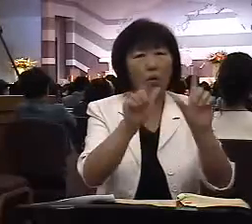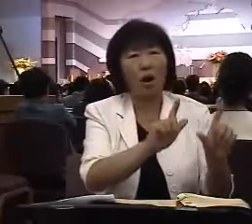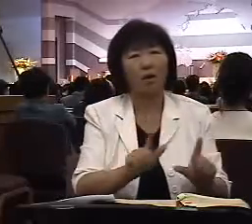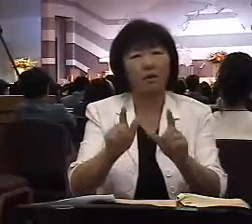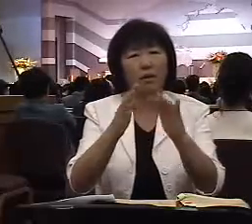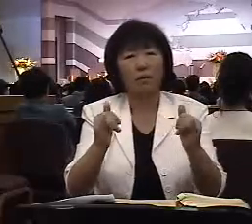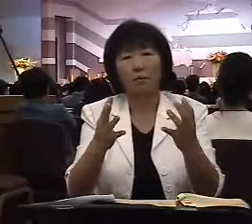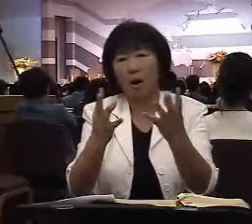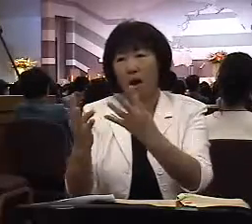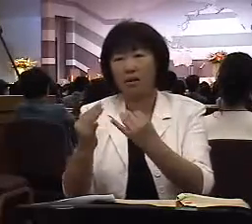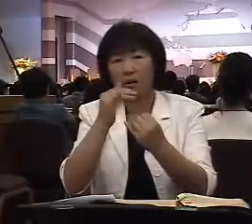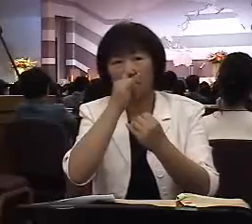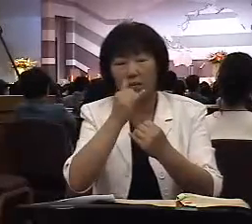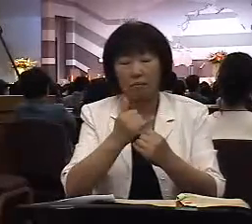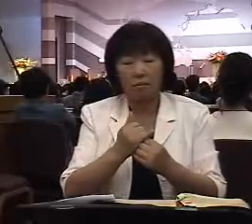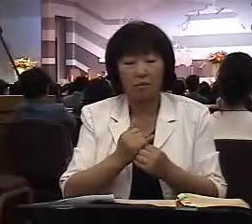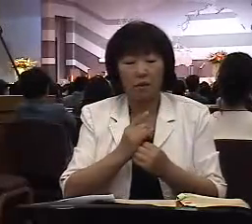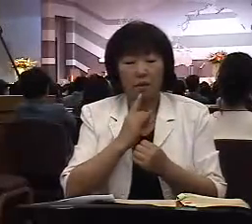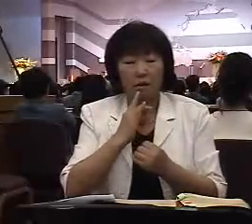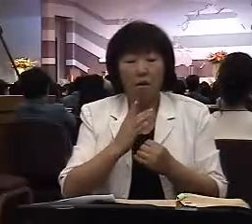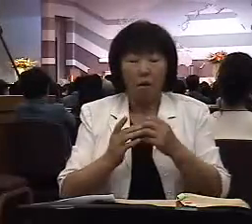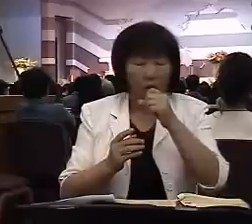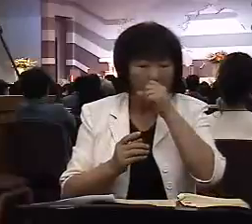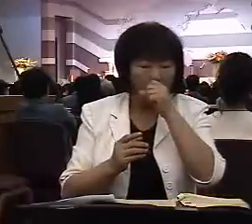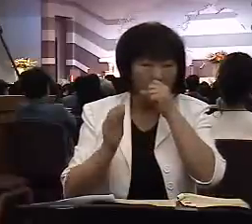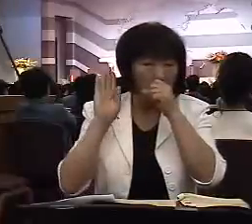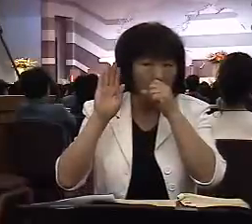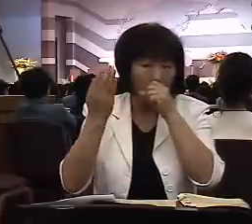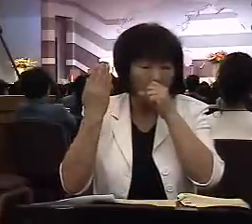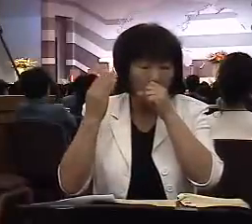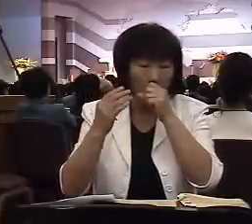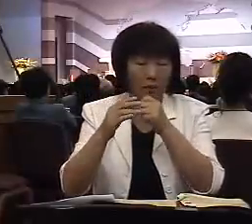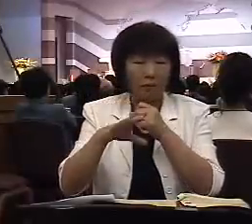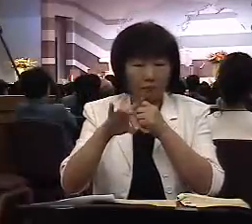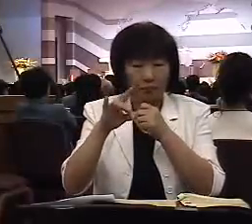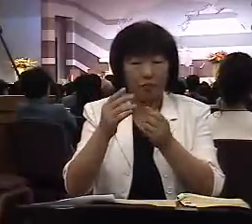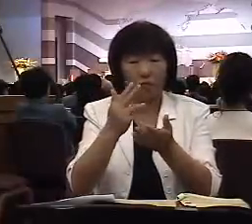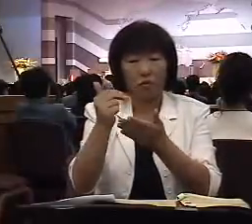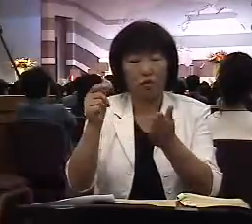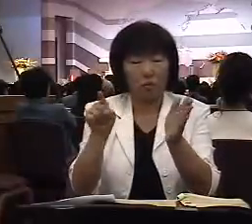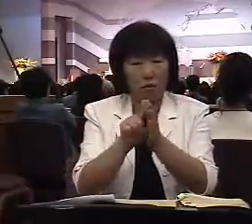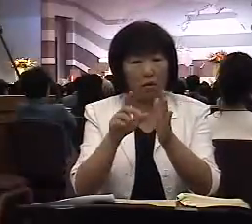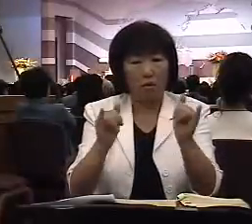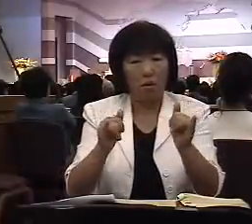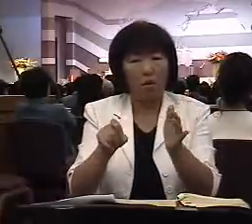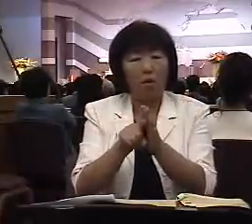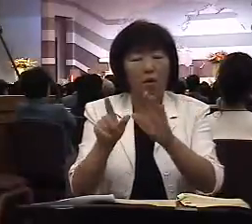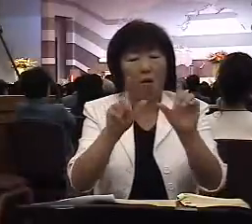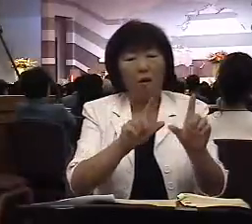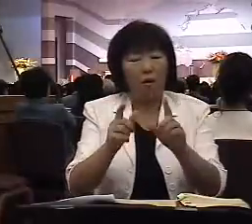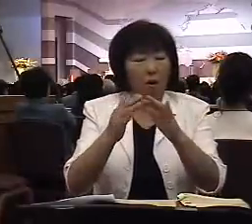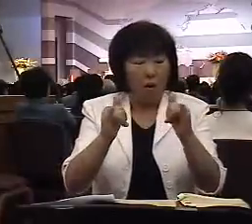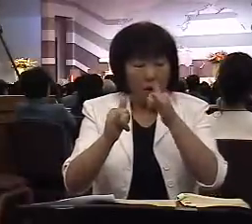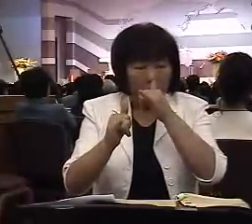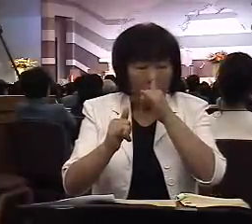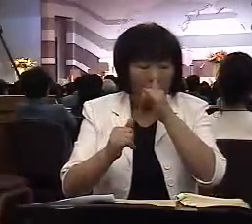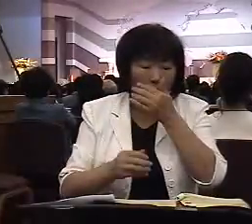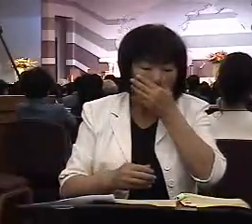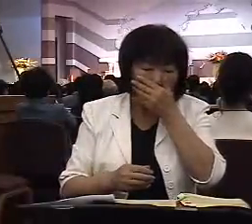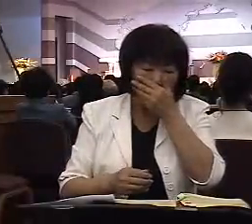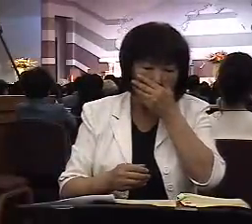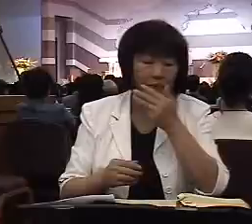분들도 많으시겠고 또 최근에 주님을 만나고 또 신앙생활 하시는 분들도 계실 겁니다.